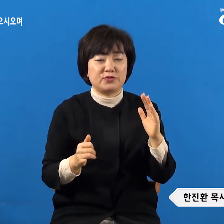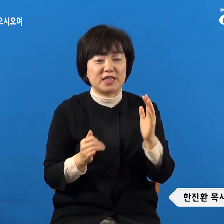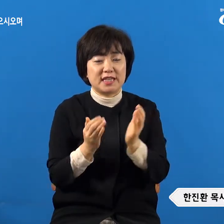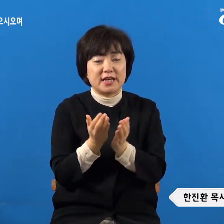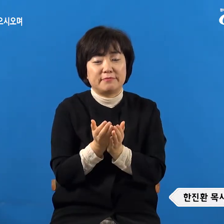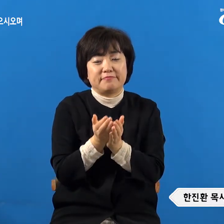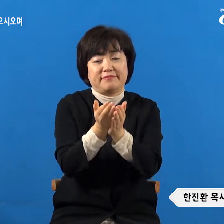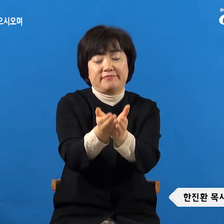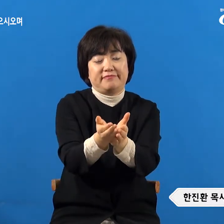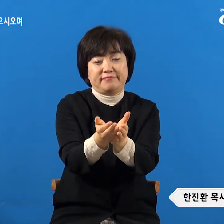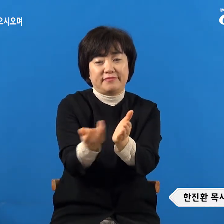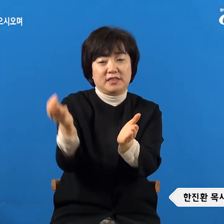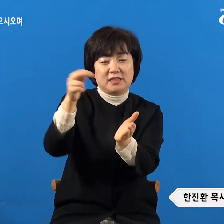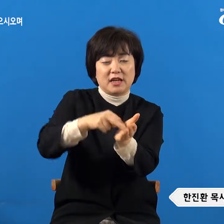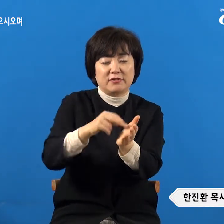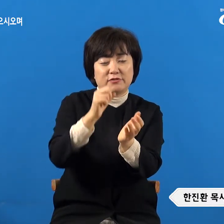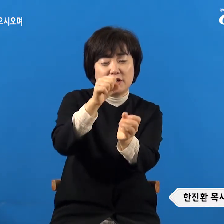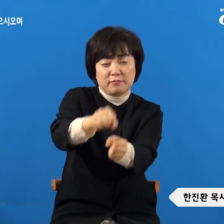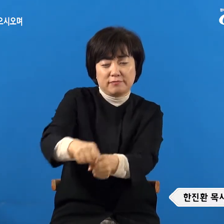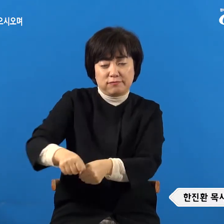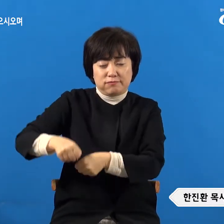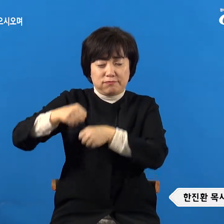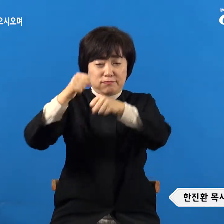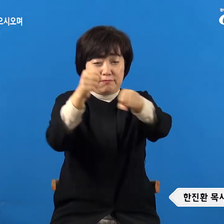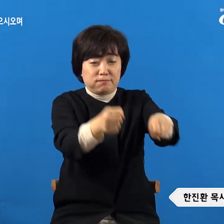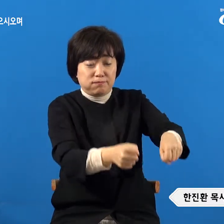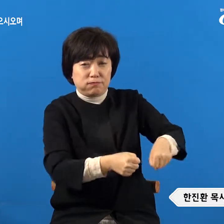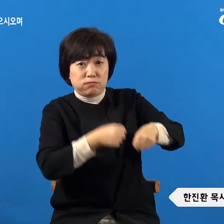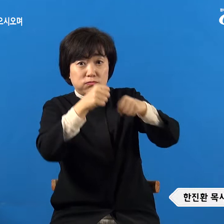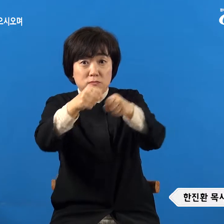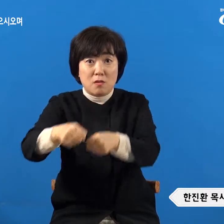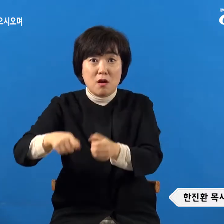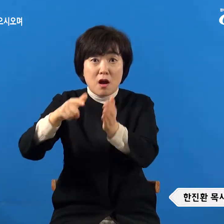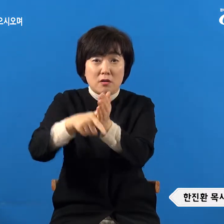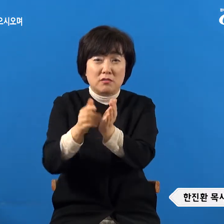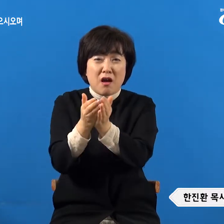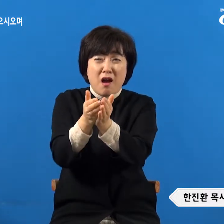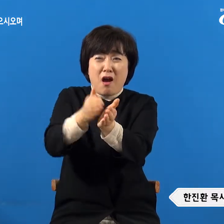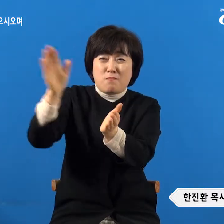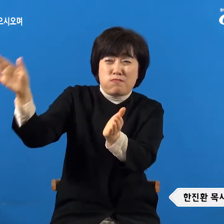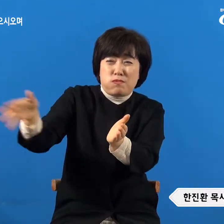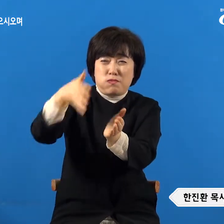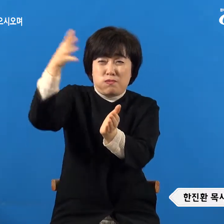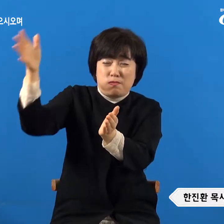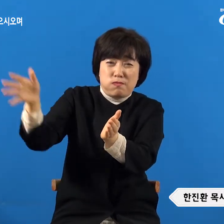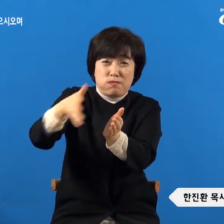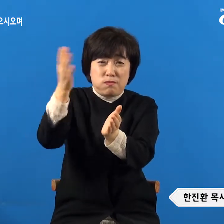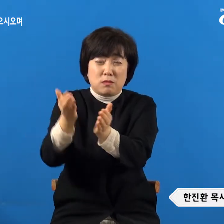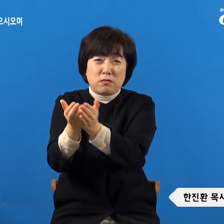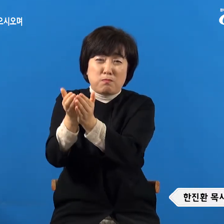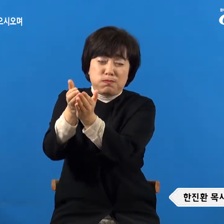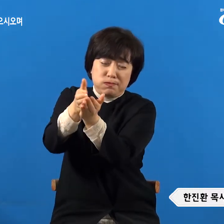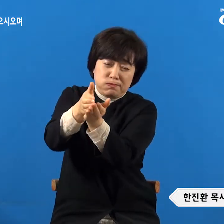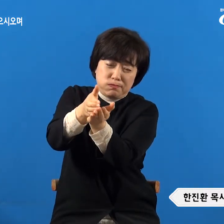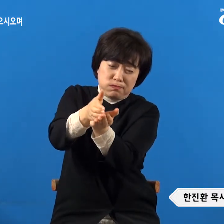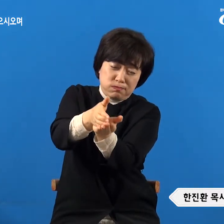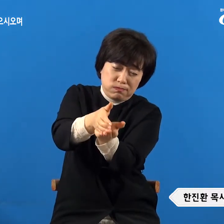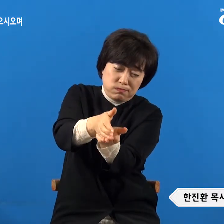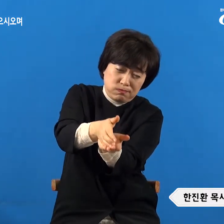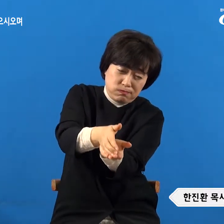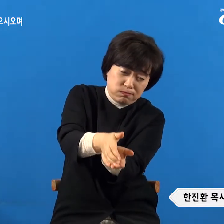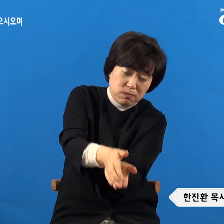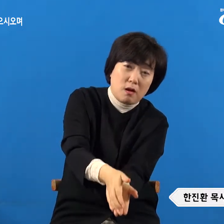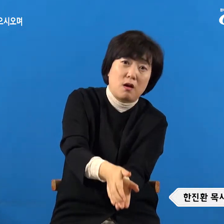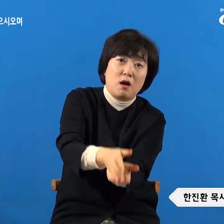건너고 있었는데 도중에 큰 풍랑을 만나서 배가 침몰하게 되었습니다. 서서히